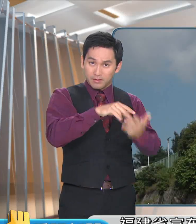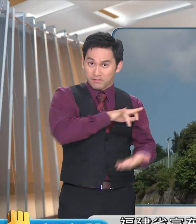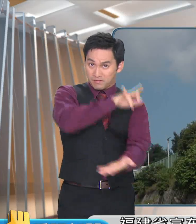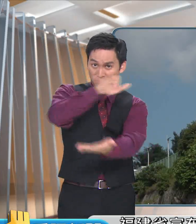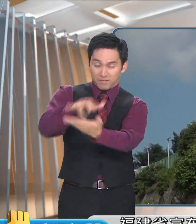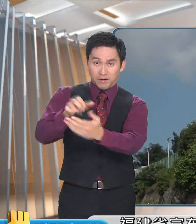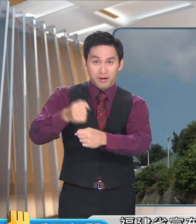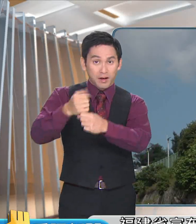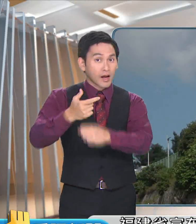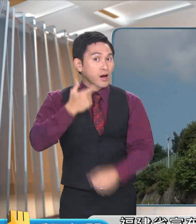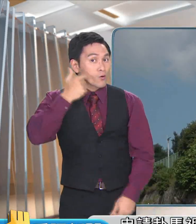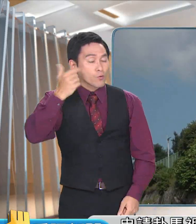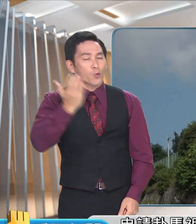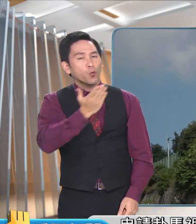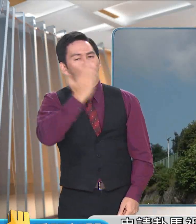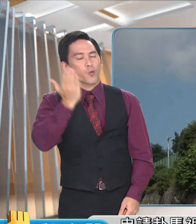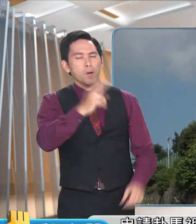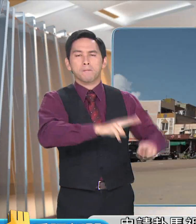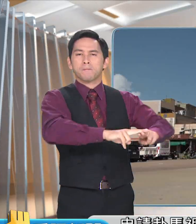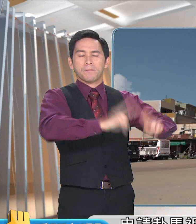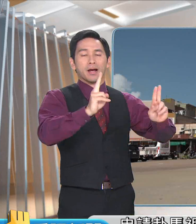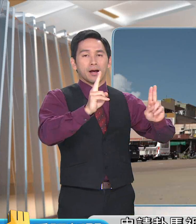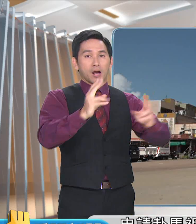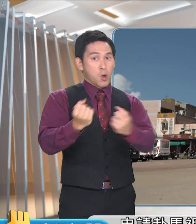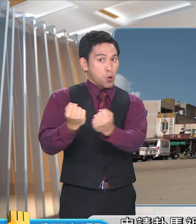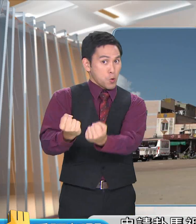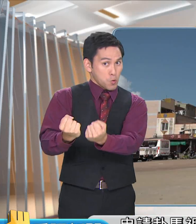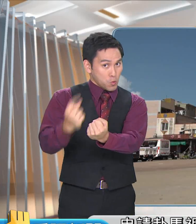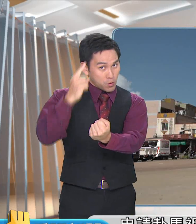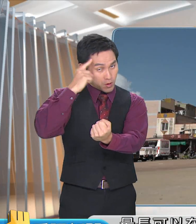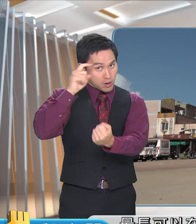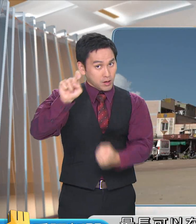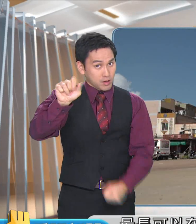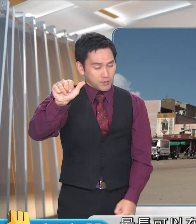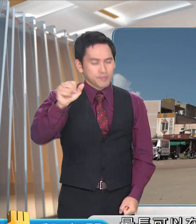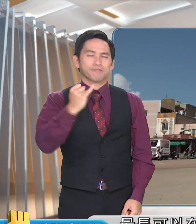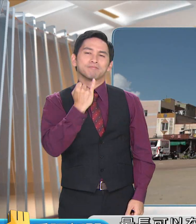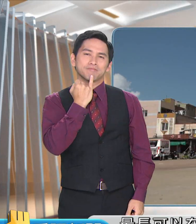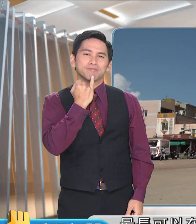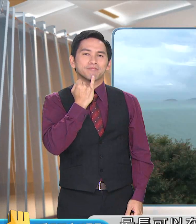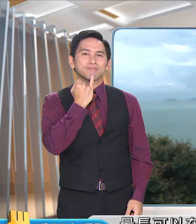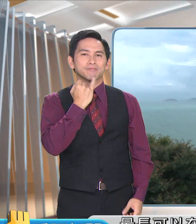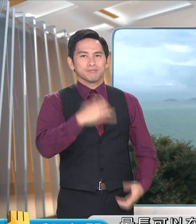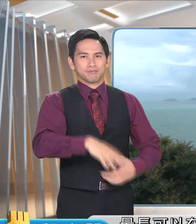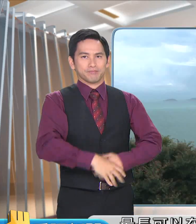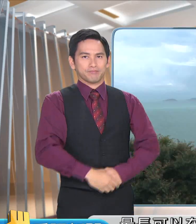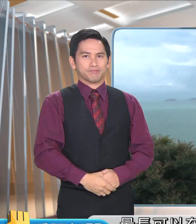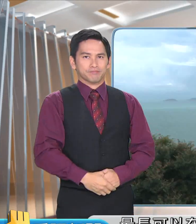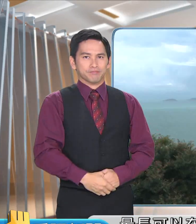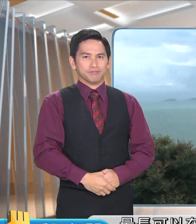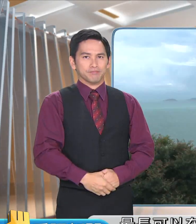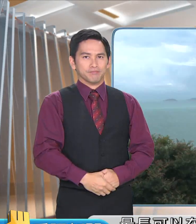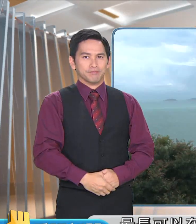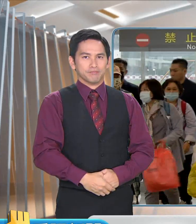民申请赴马祖旅游通行证，最长可以在马祖停留